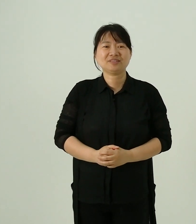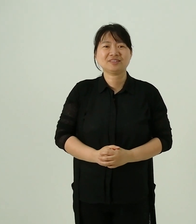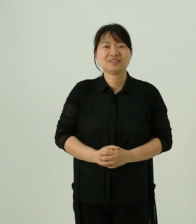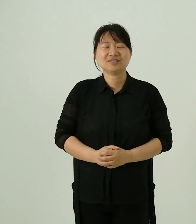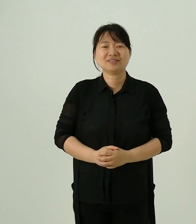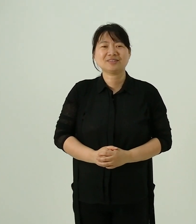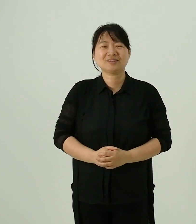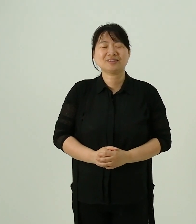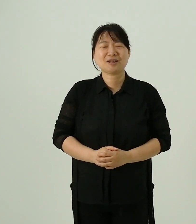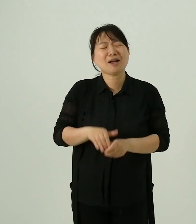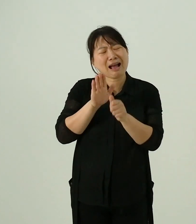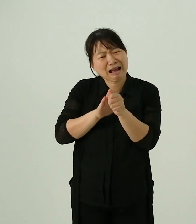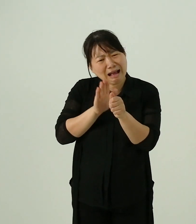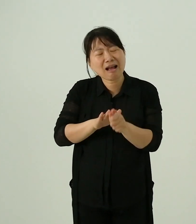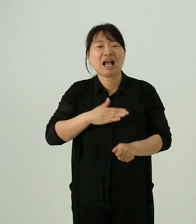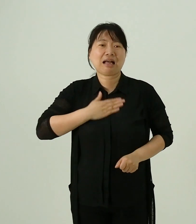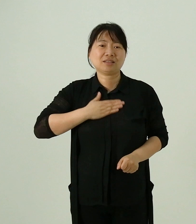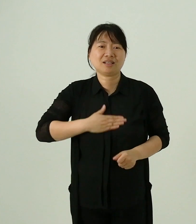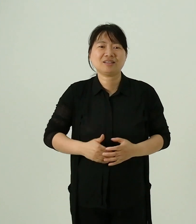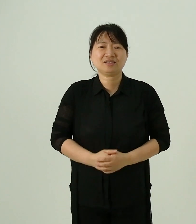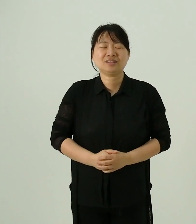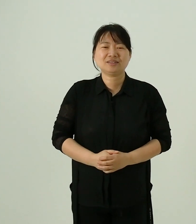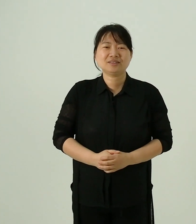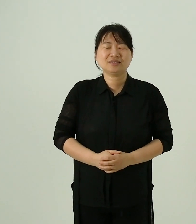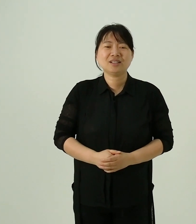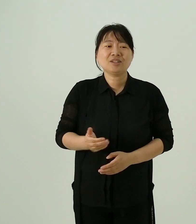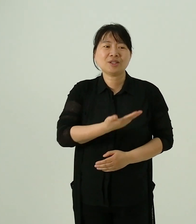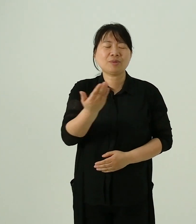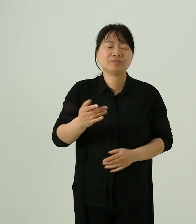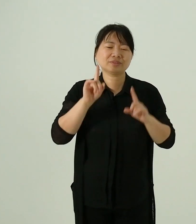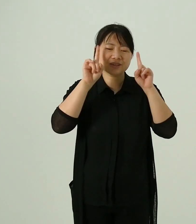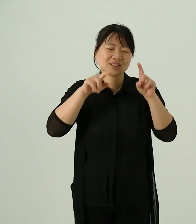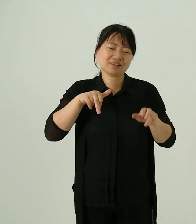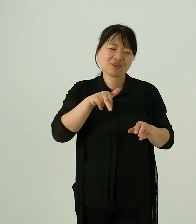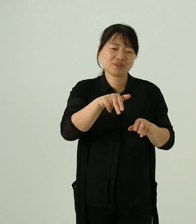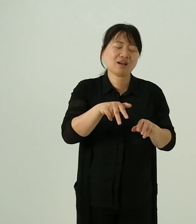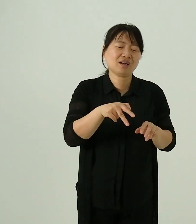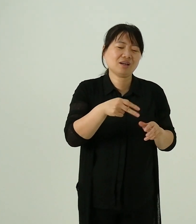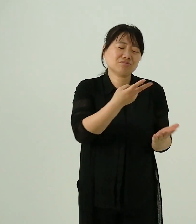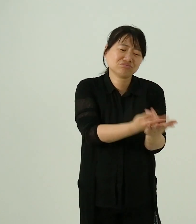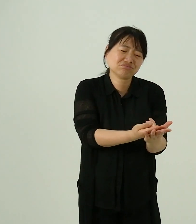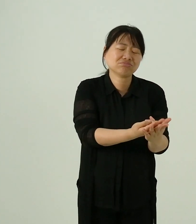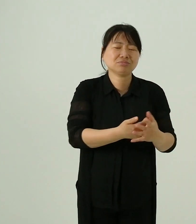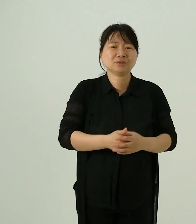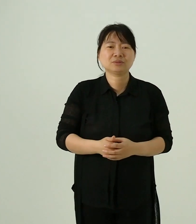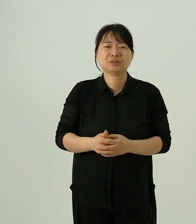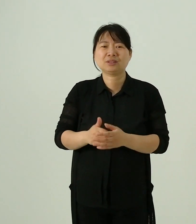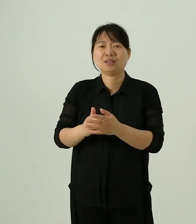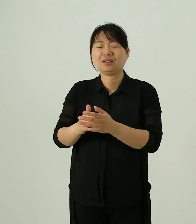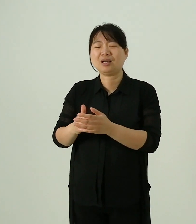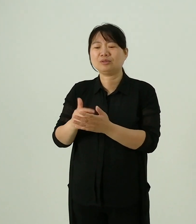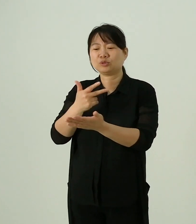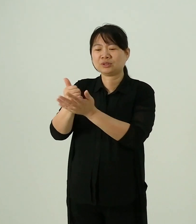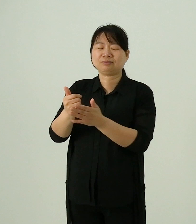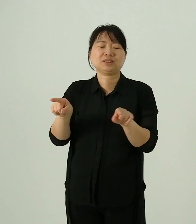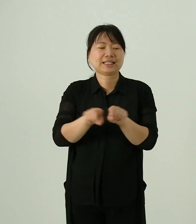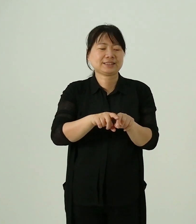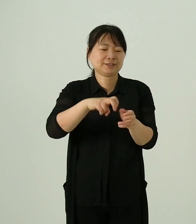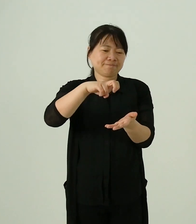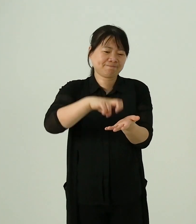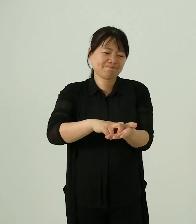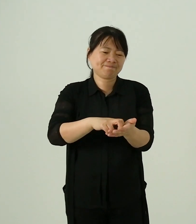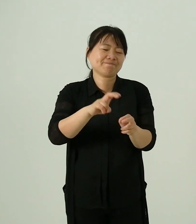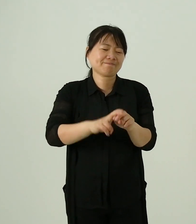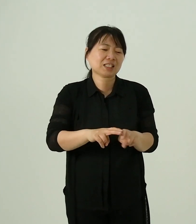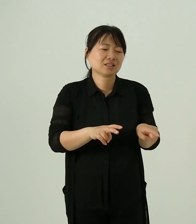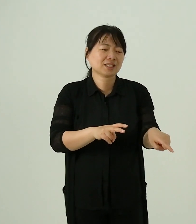아세요? 여러분 이 순례길을 걷다가 피곤해서 널브러져 있으면 그 옆에 주님이 같이 앉아 계세요. 걔